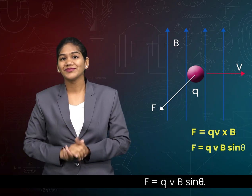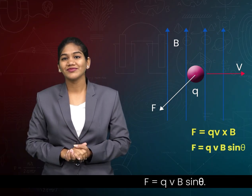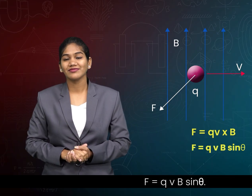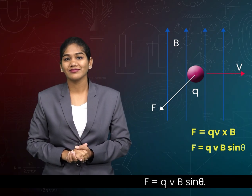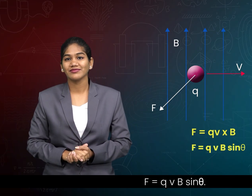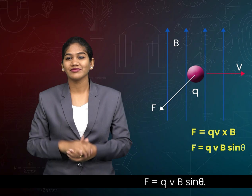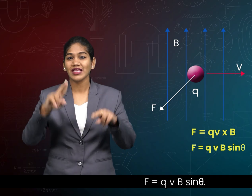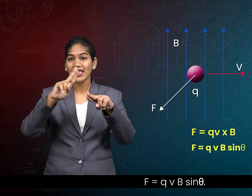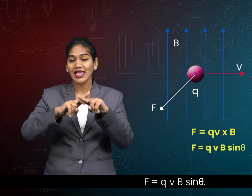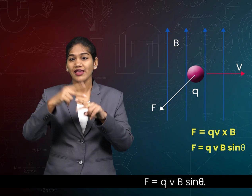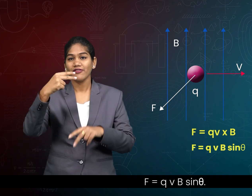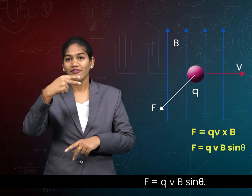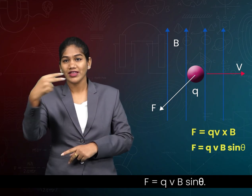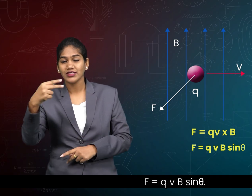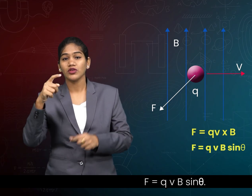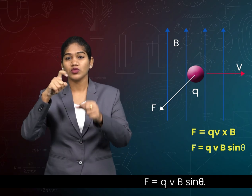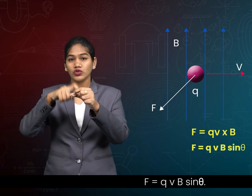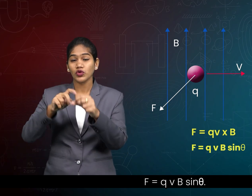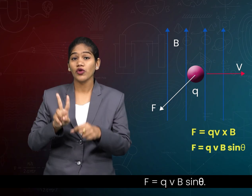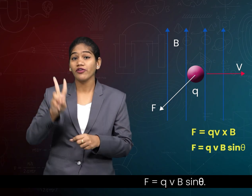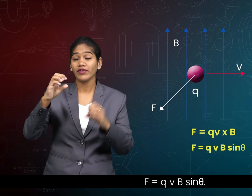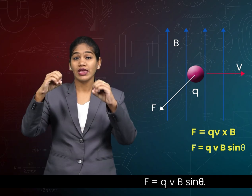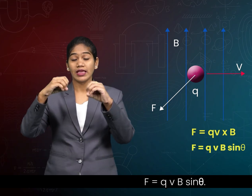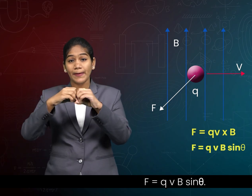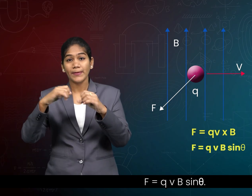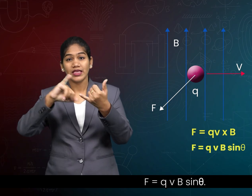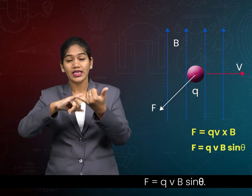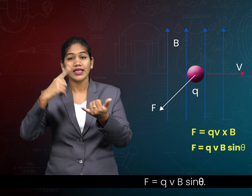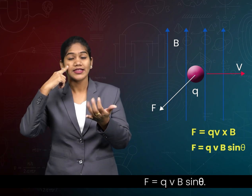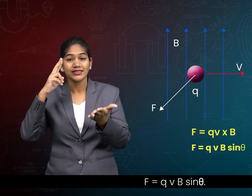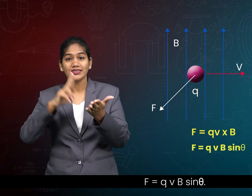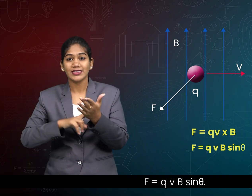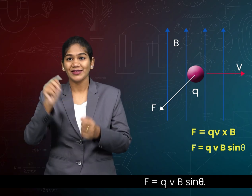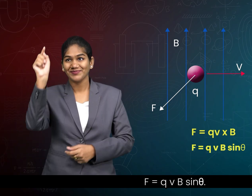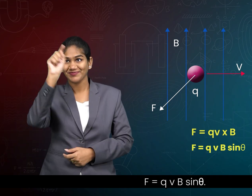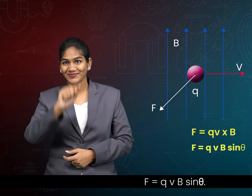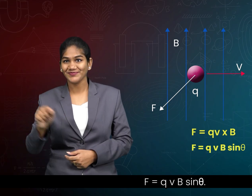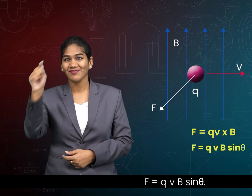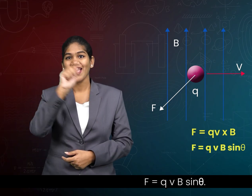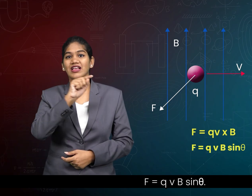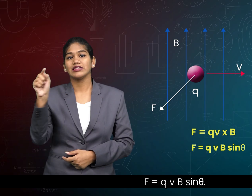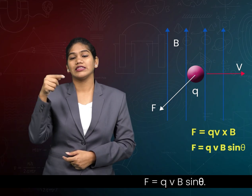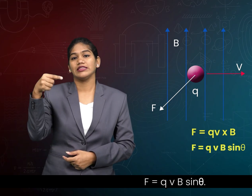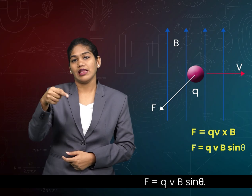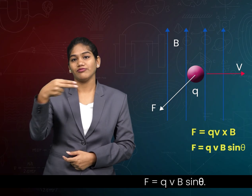F इज इक्वल टू क्यू वी बी सिन थीटा।